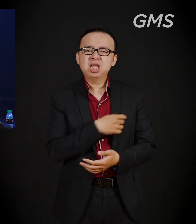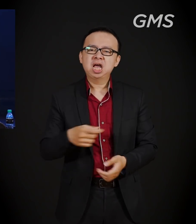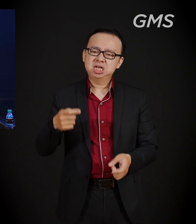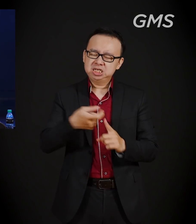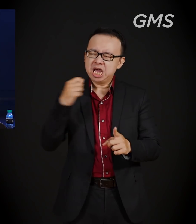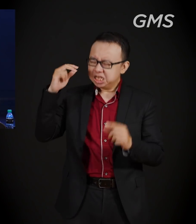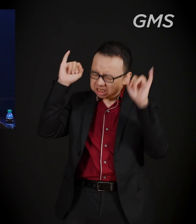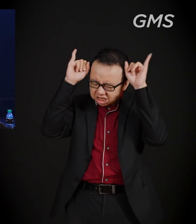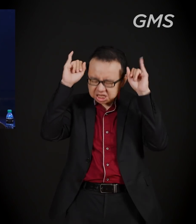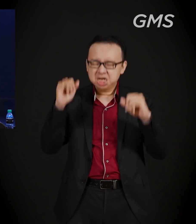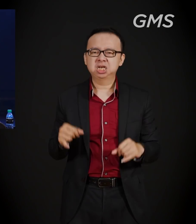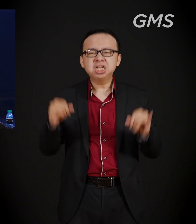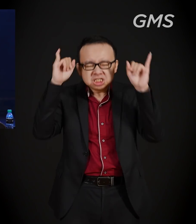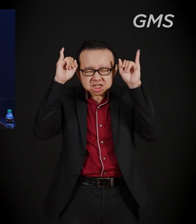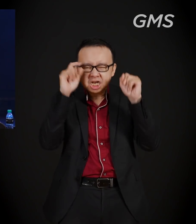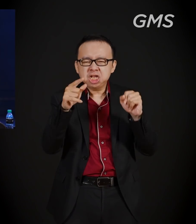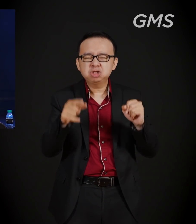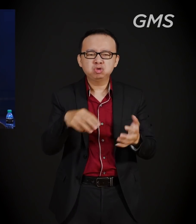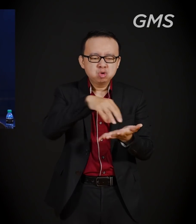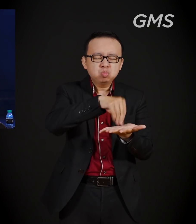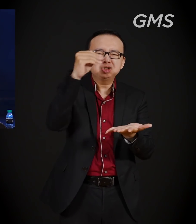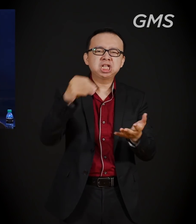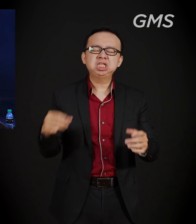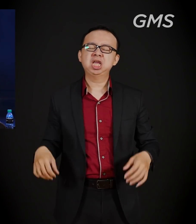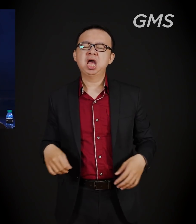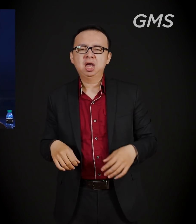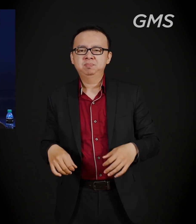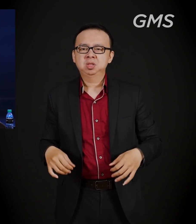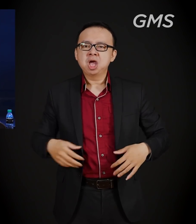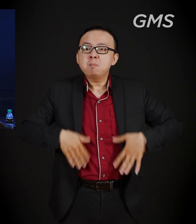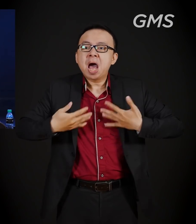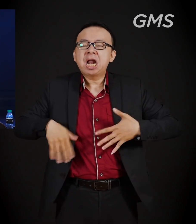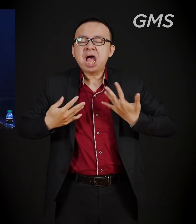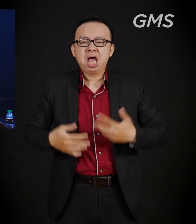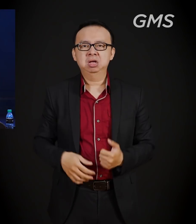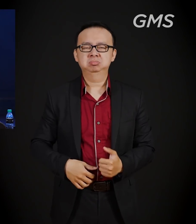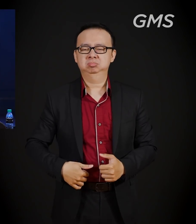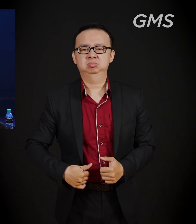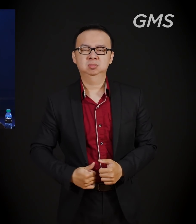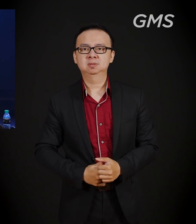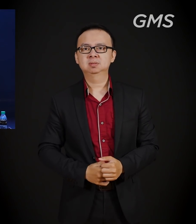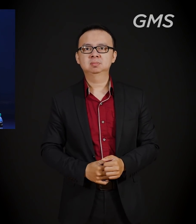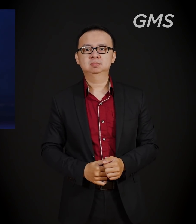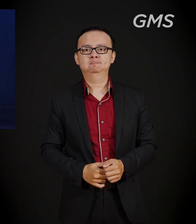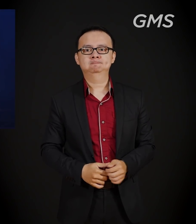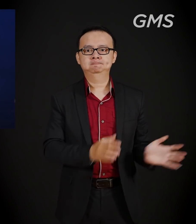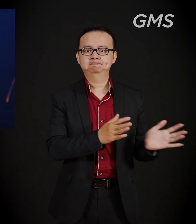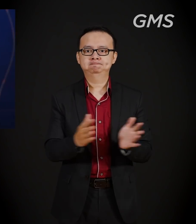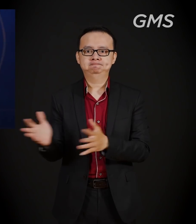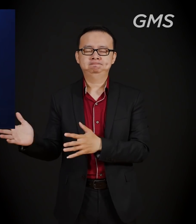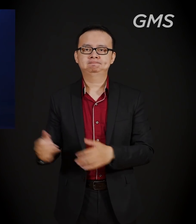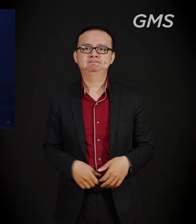Karena terdorong oleh emosi itu. Tetapi orang yang menguasai diri dan menjadi tenang, dia berdoa dan dia dipimpin oleh Roh Kudus. Klik